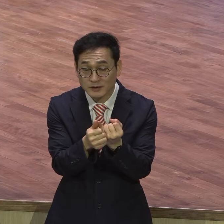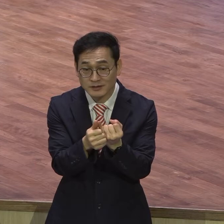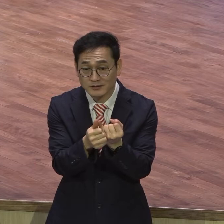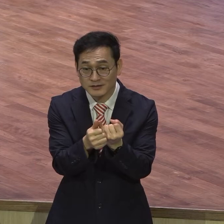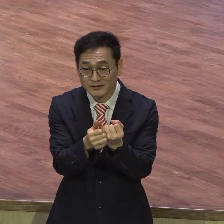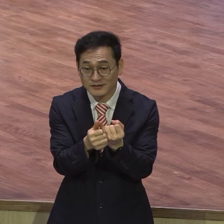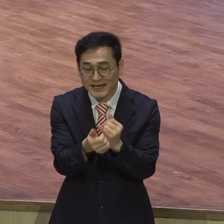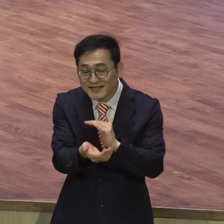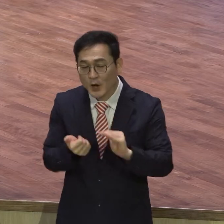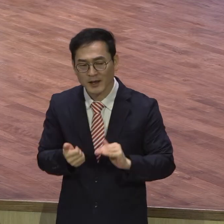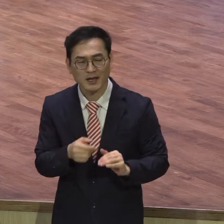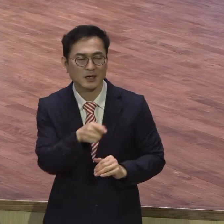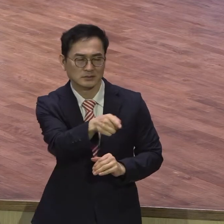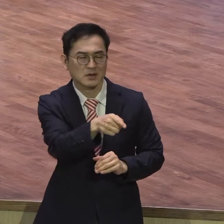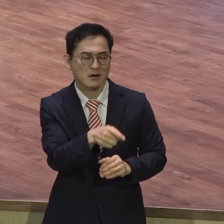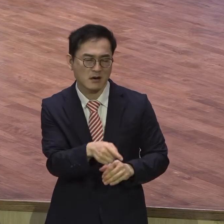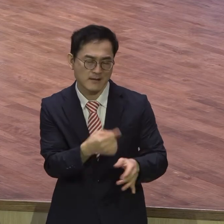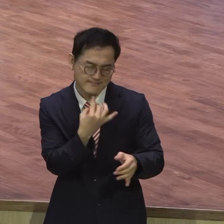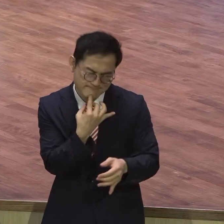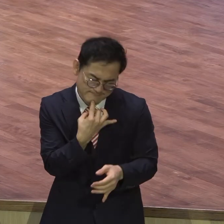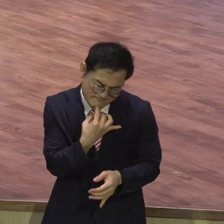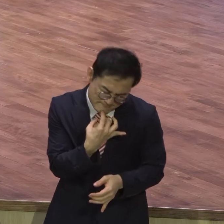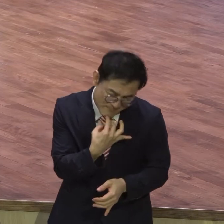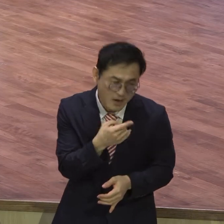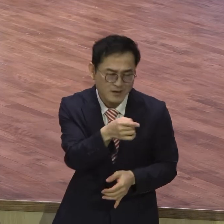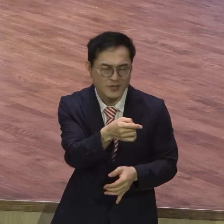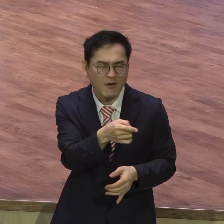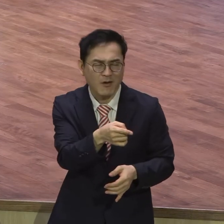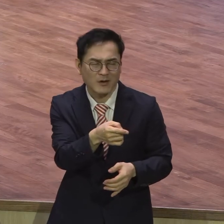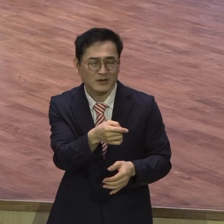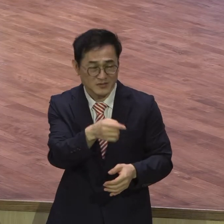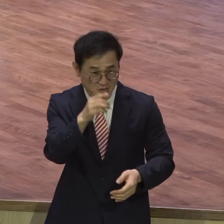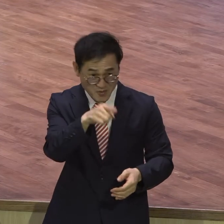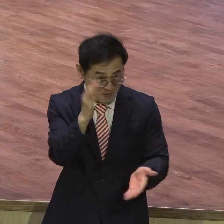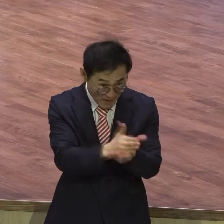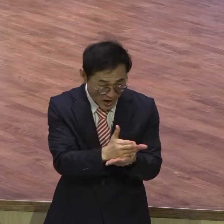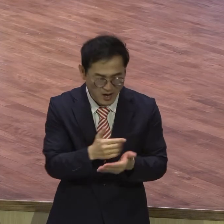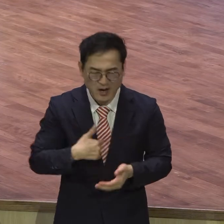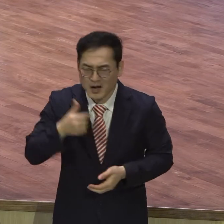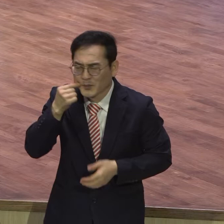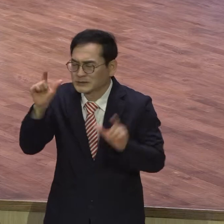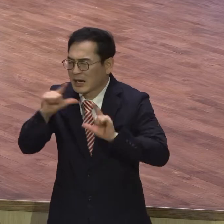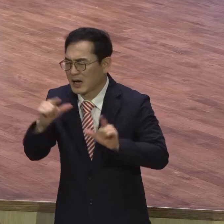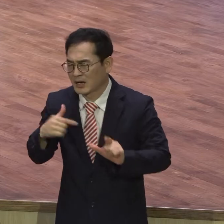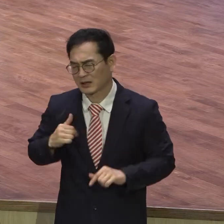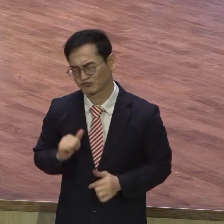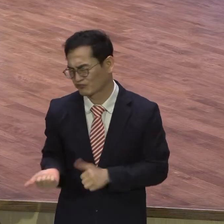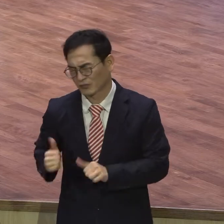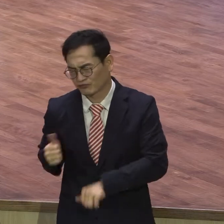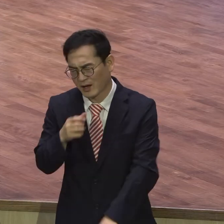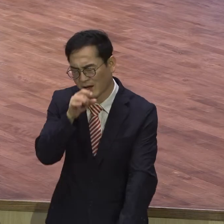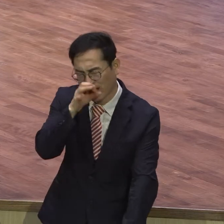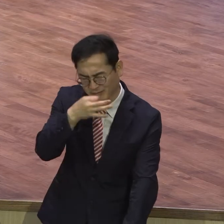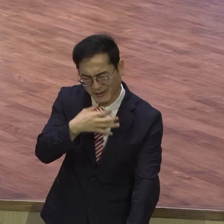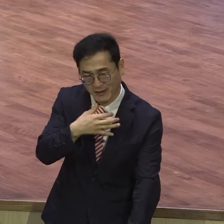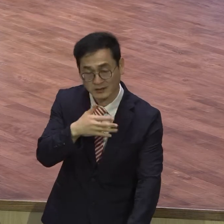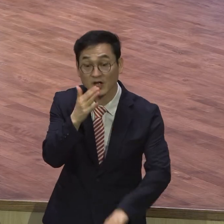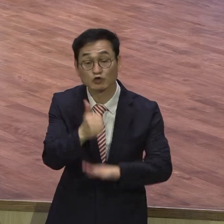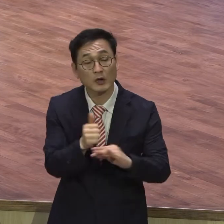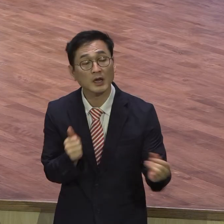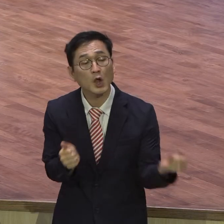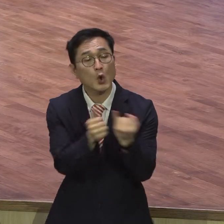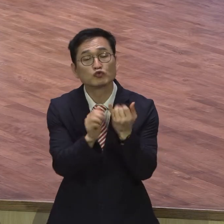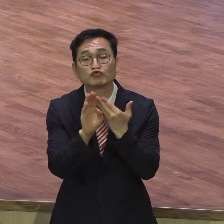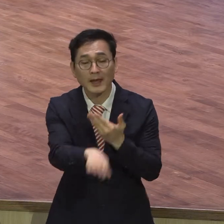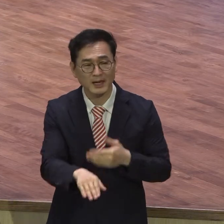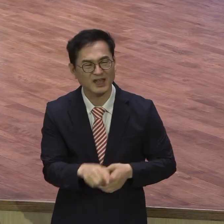그야말로 당신 없이는 못 산다고 그냥 당신이 전부라고 그렇게 그냥 고백하면서 살았는데 결혼하고 살다 보니까